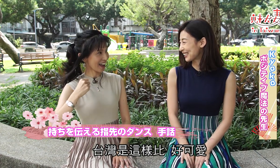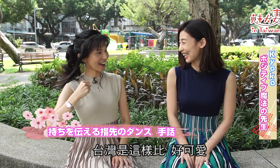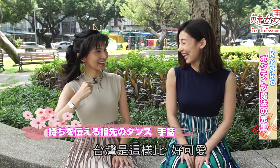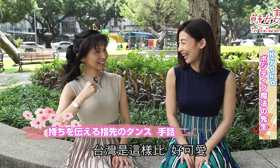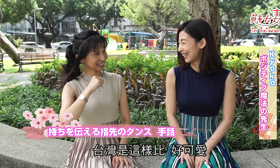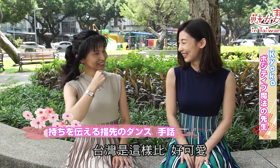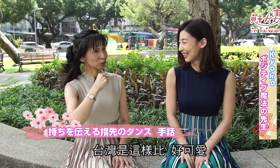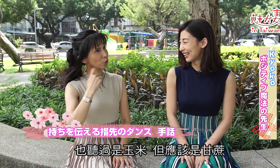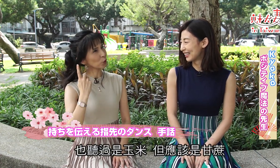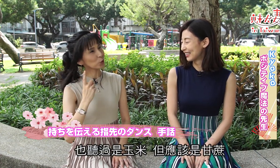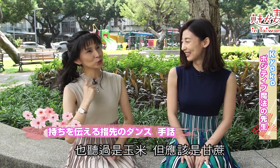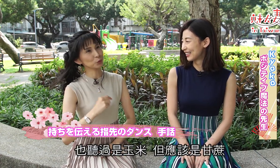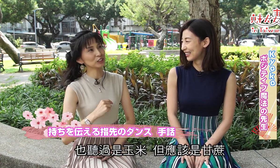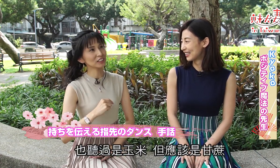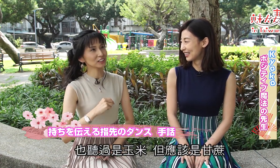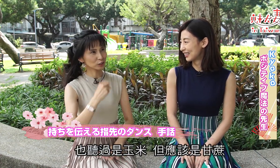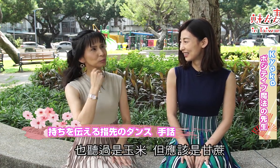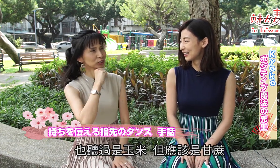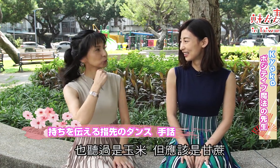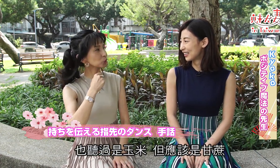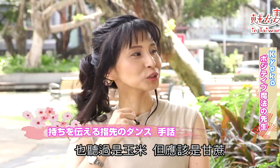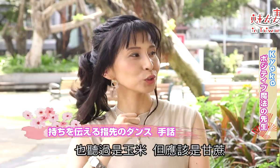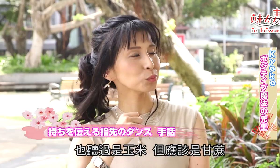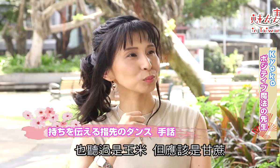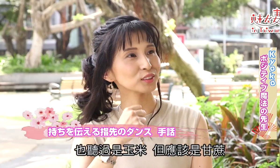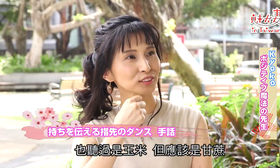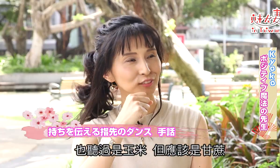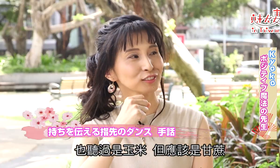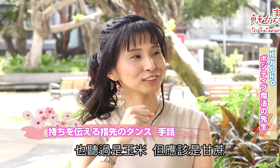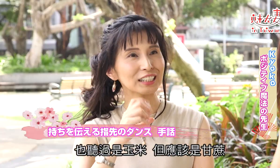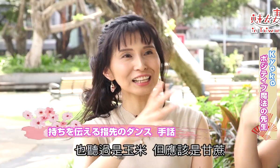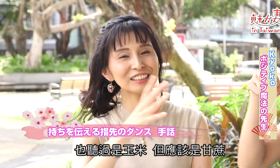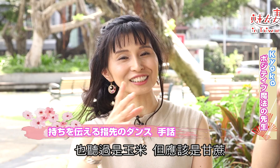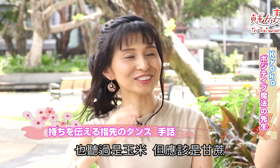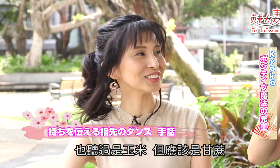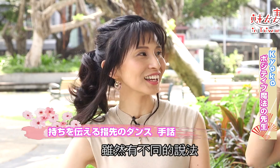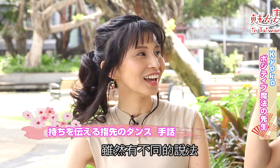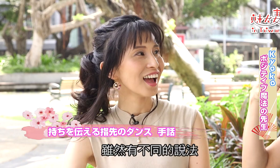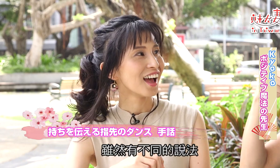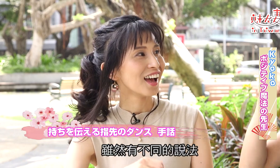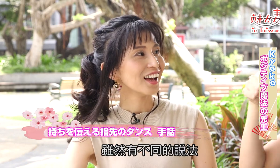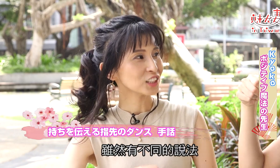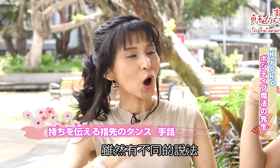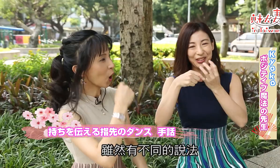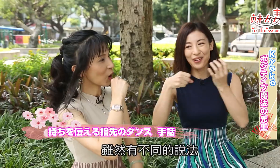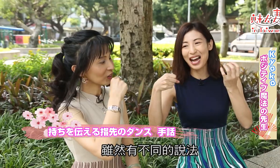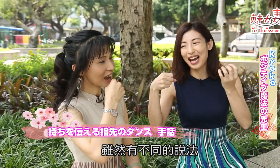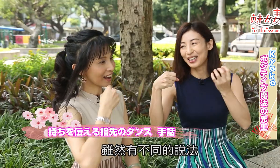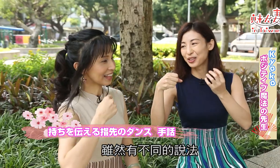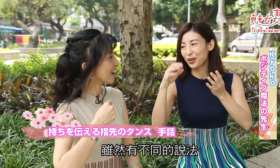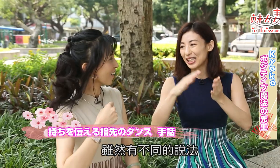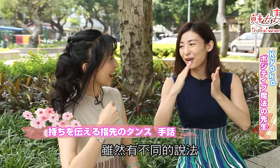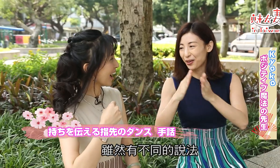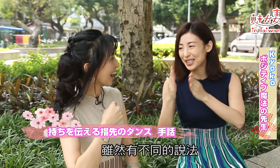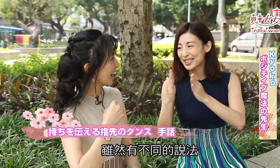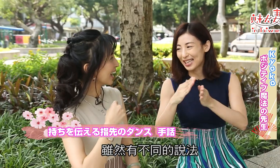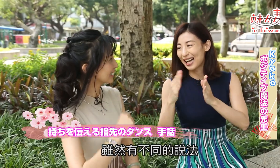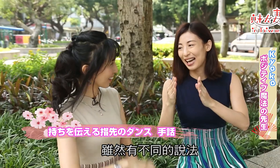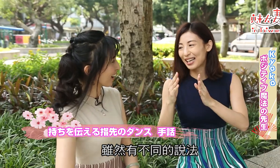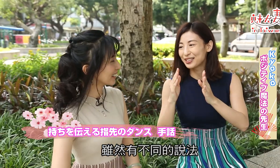ね、はい、 トウモロコシとも聞いたんですけど多分サトウキビだと思います、うん、なんか何人かによって 何かを食べてるのはいろいろ説がある